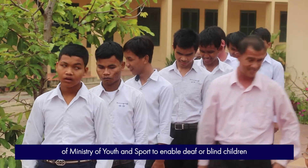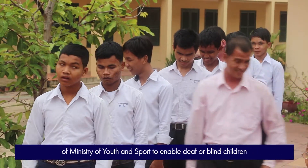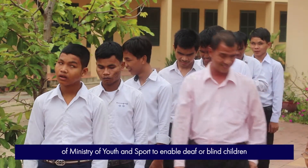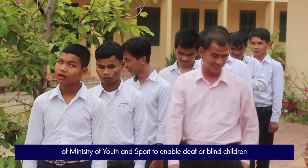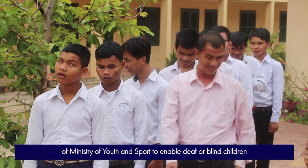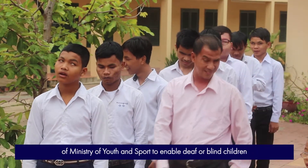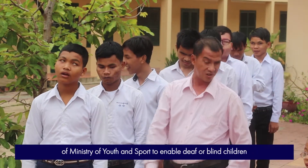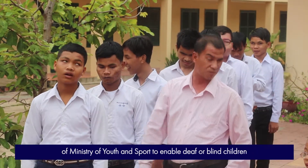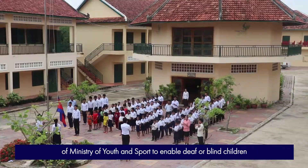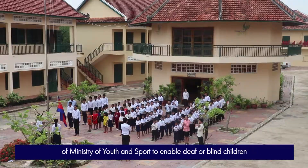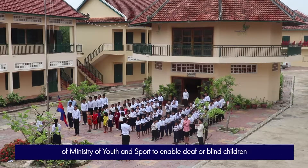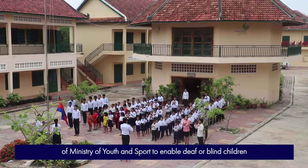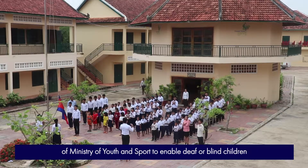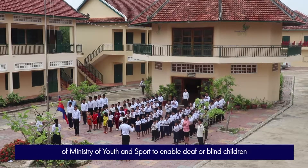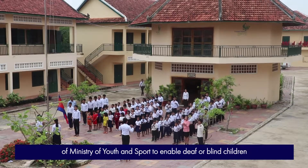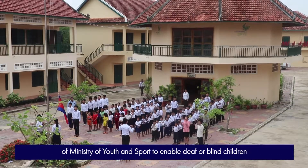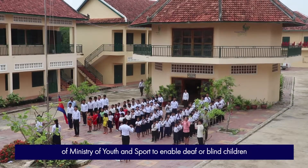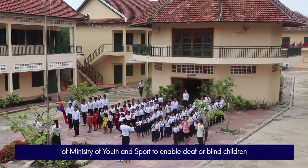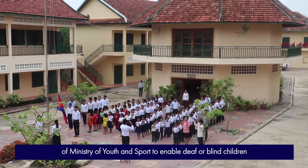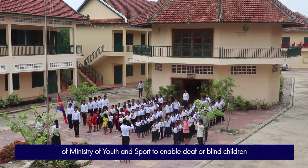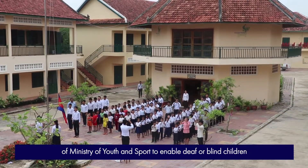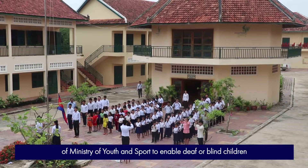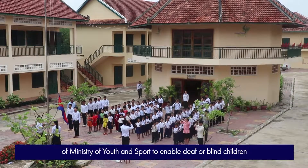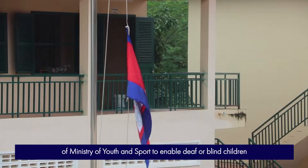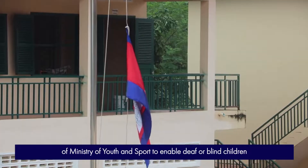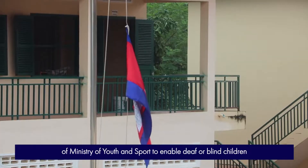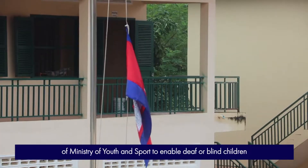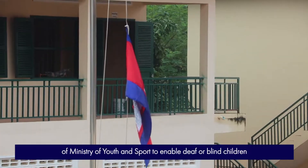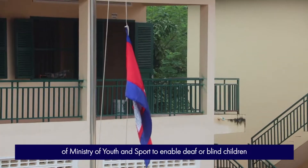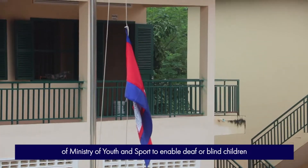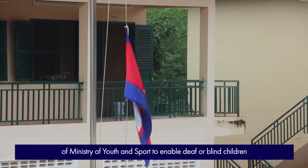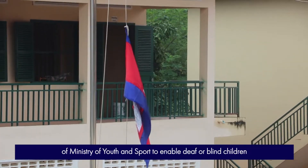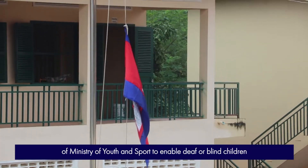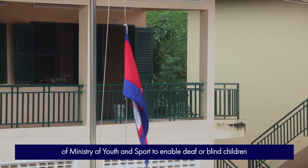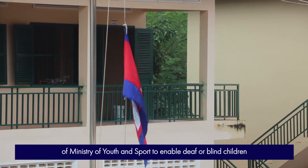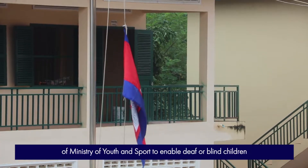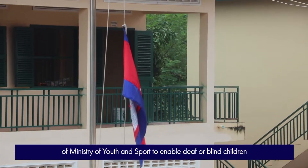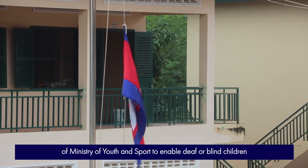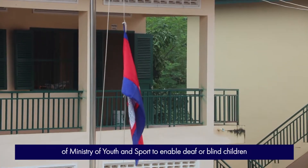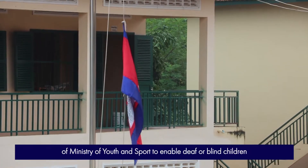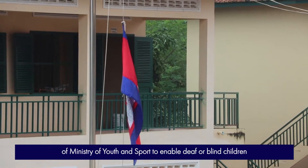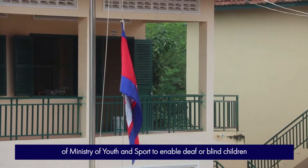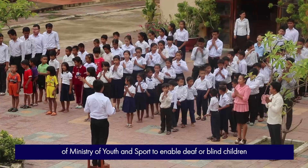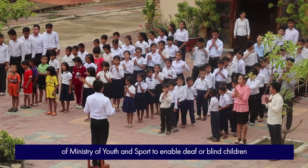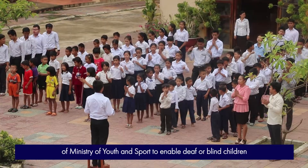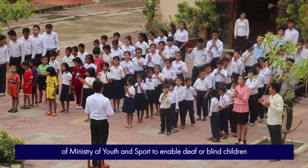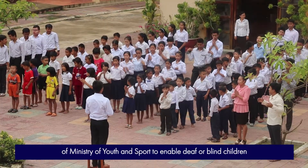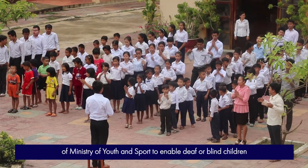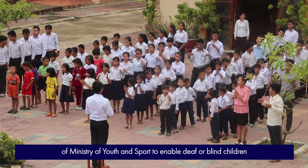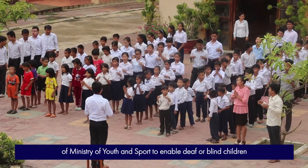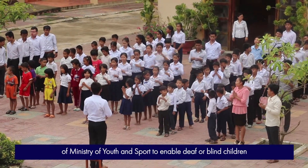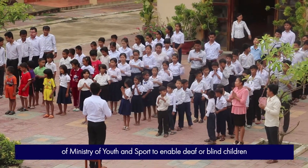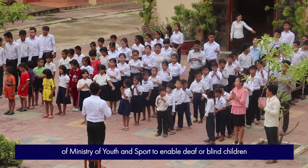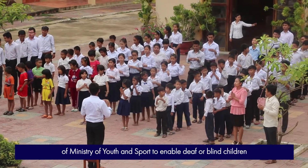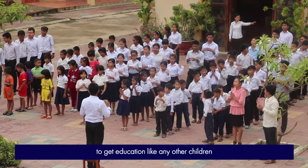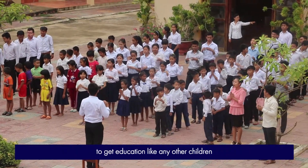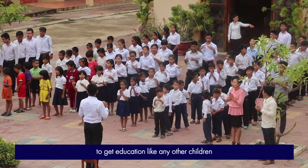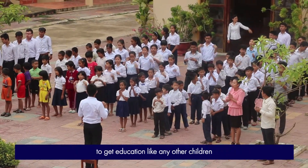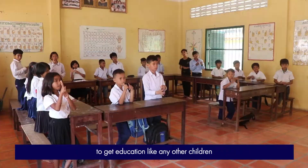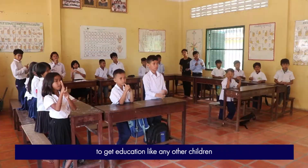ប់រំនៅតាមសាលារដ្ឋរបស់ក្រសួងអប់រំយុវជននិងកីឡាដែលអាចធ្វើឲ្យកុមារពិការភ្នែកឬកុមារកោថ្លង់ទទួលបានការអប់រំដូ